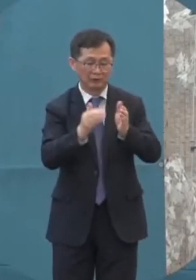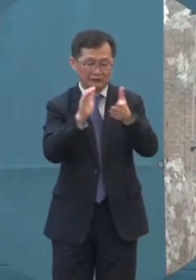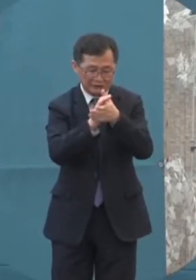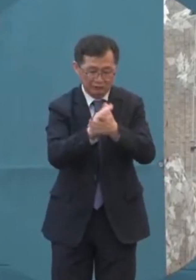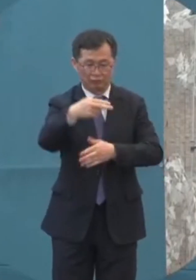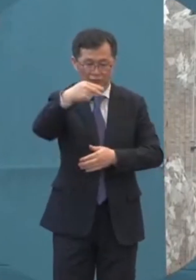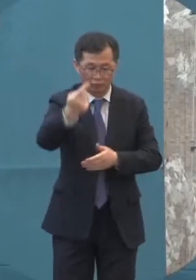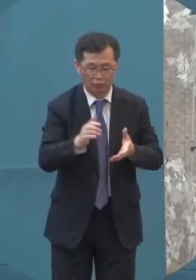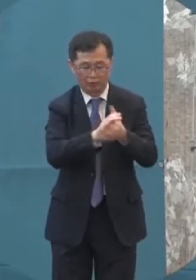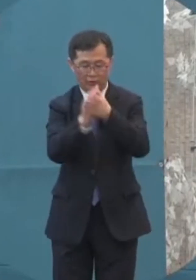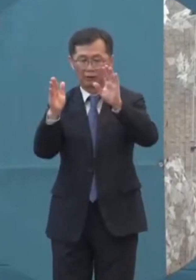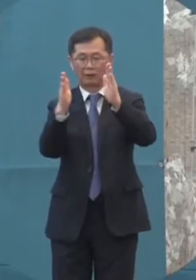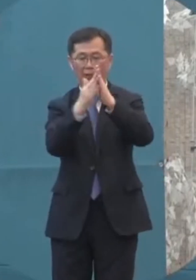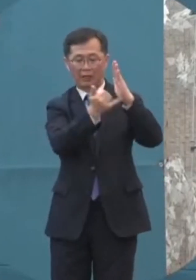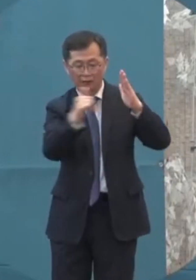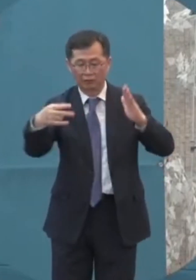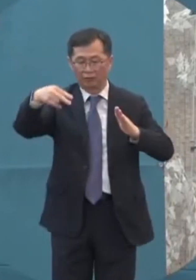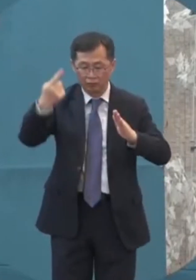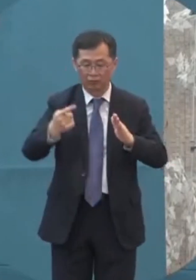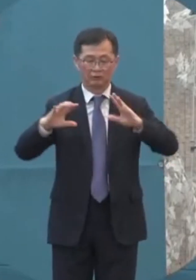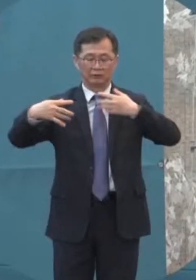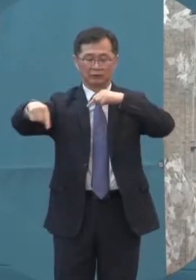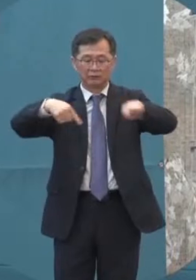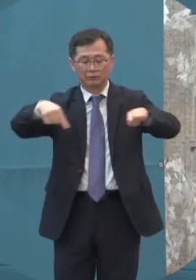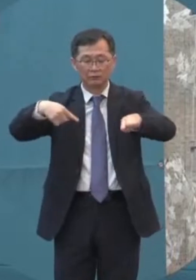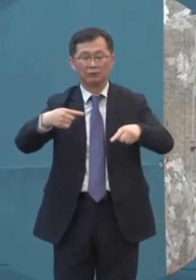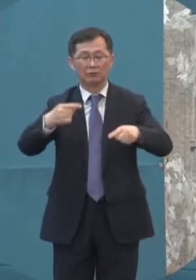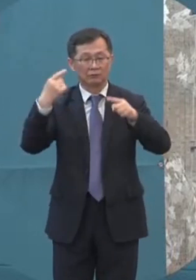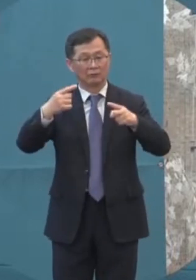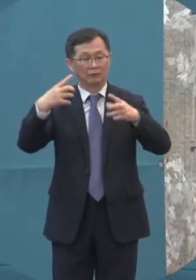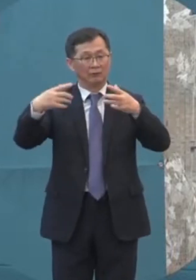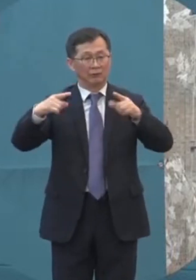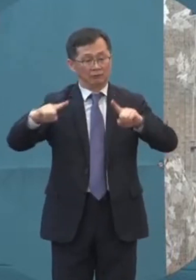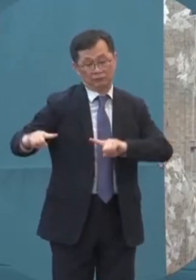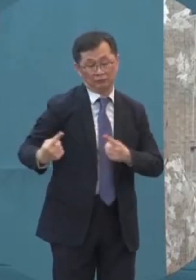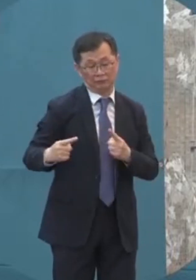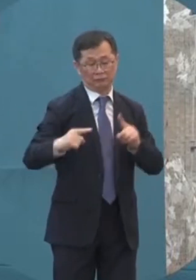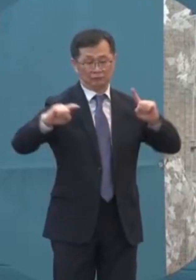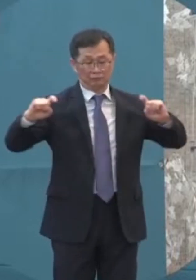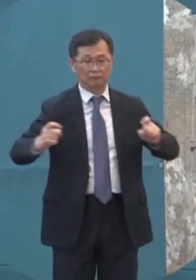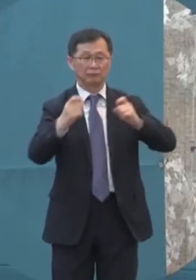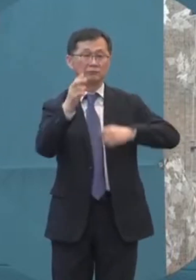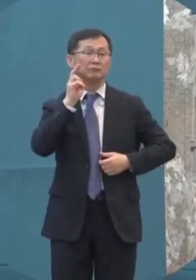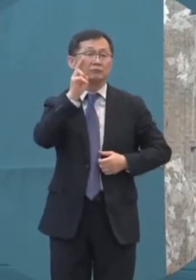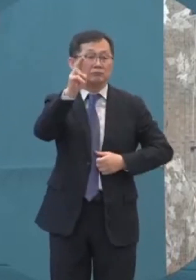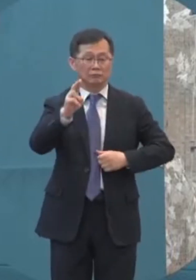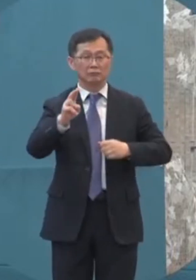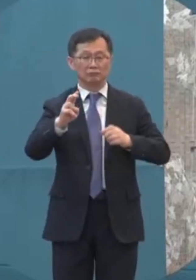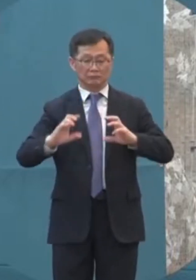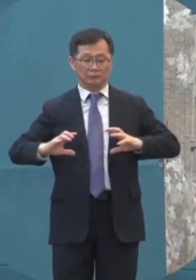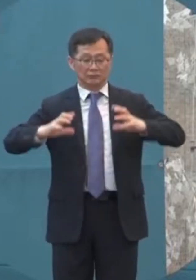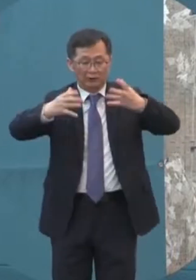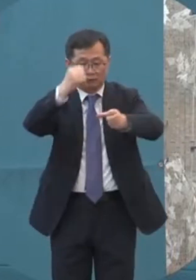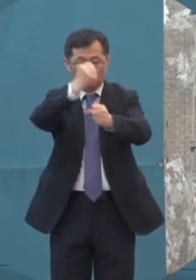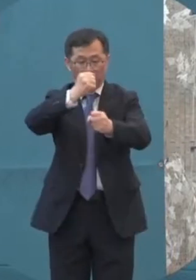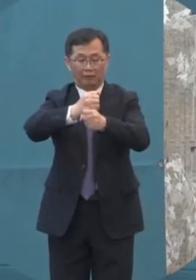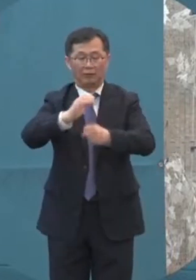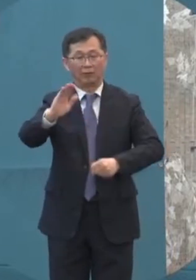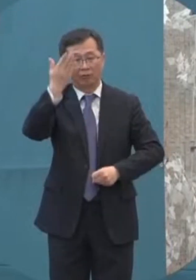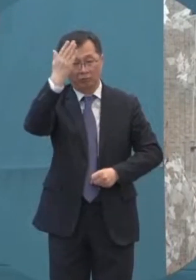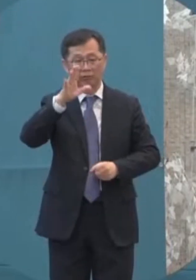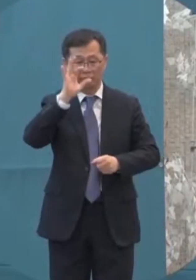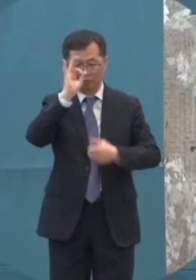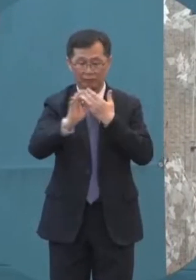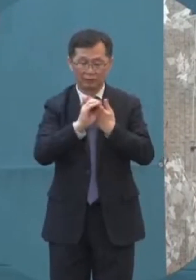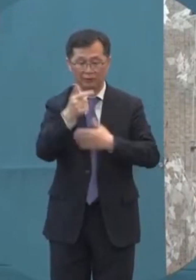가족도 정치 얘기하려면 쭈뼛쭈뼛해지고 조심스러워지는 그런 세상으로 만들어 놨습니다. 이게